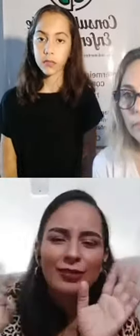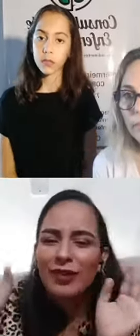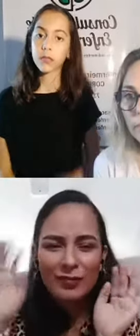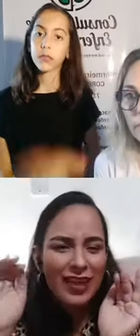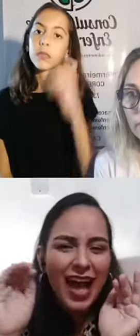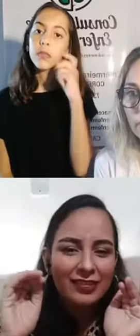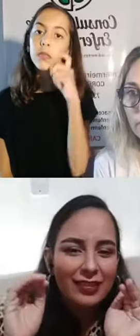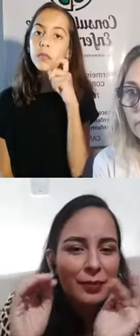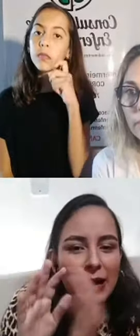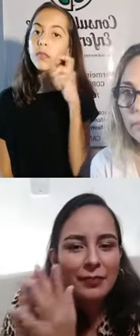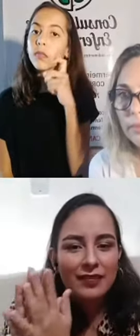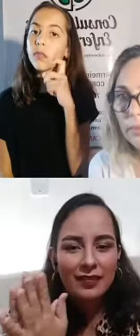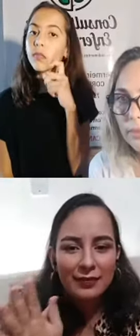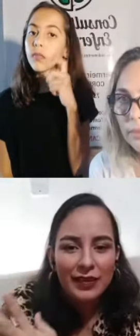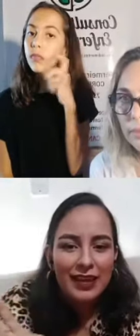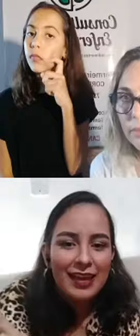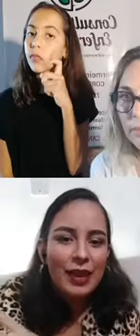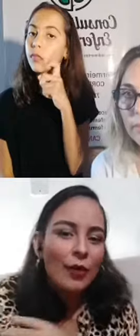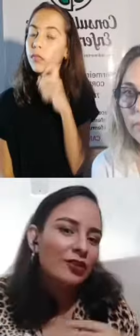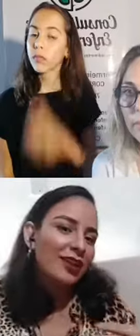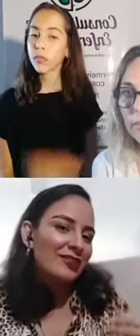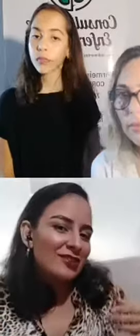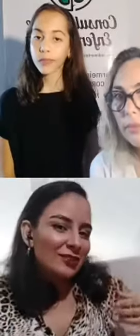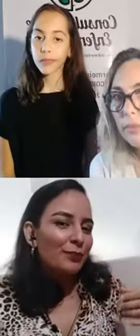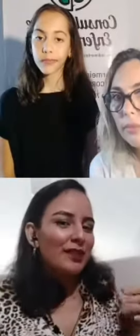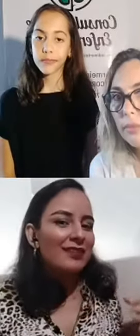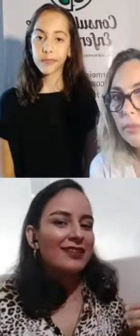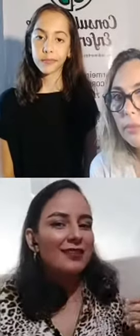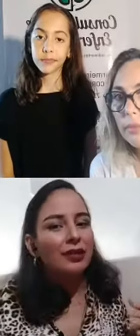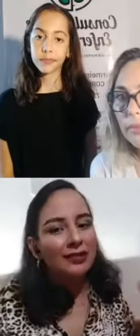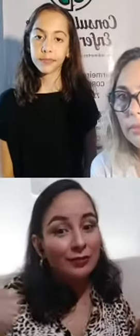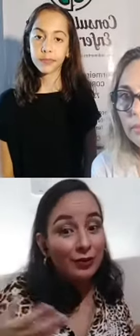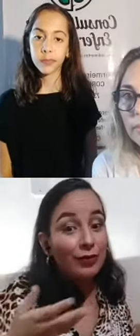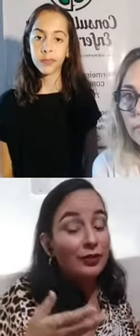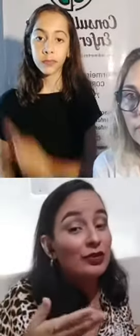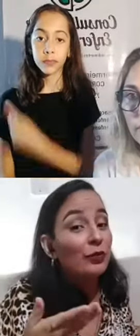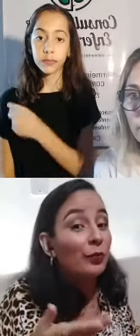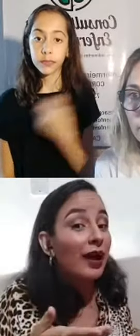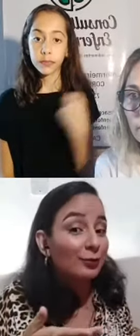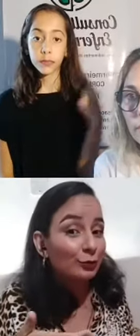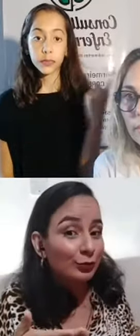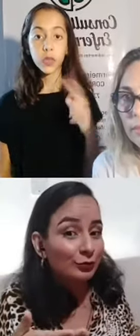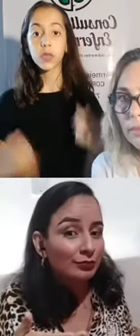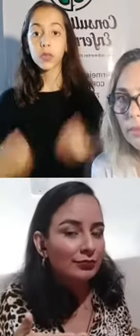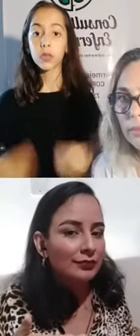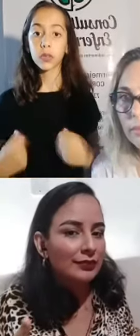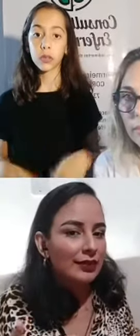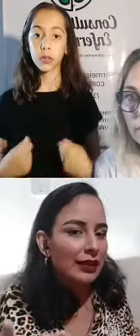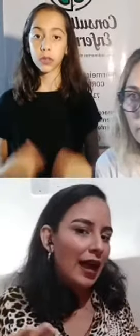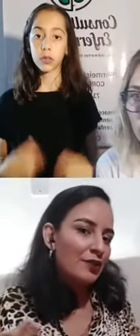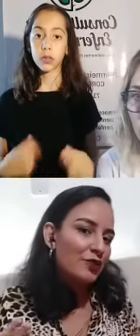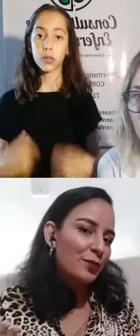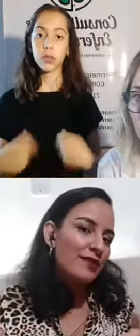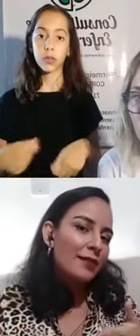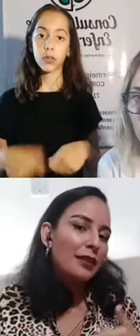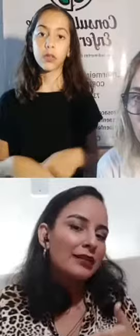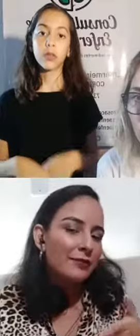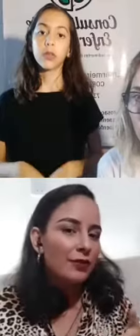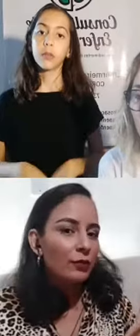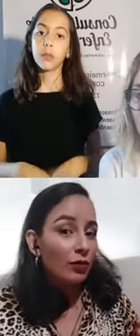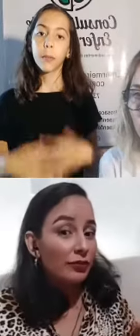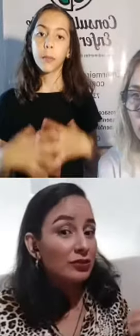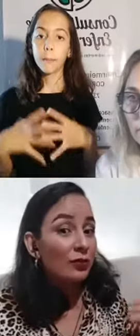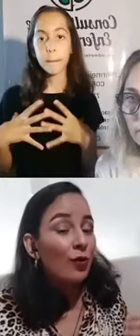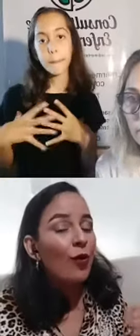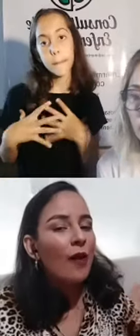Eu tenho umas viagens na minha cabeça. Eu acho que a gente não precisa manter vínculo afetivo para aluno. A gente precisa manter